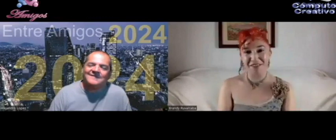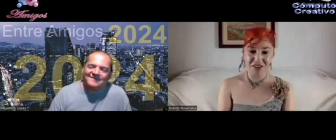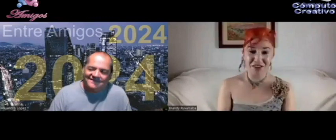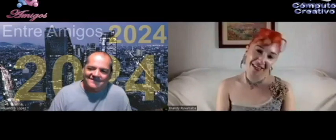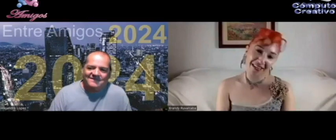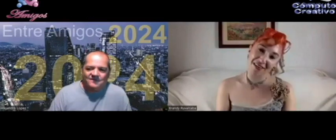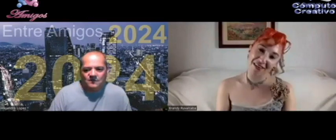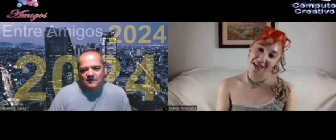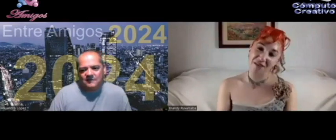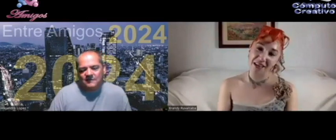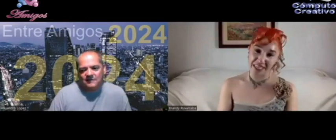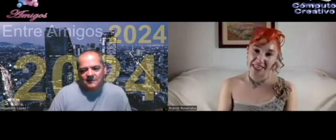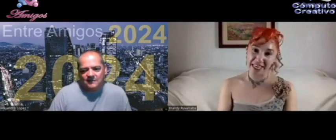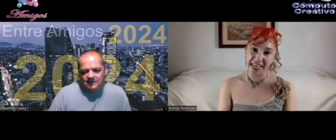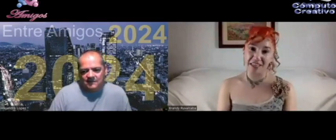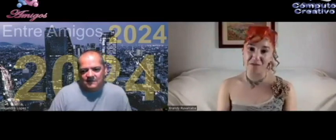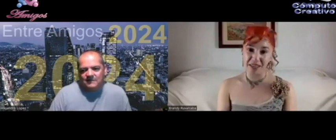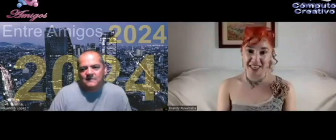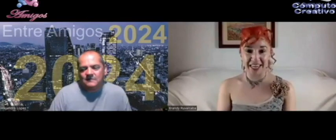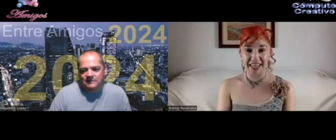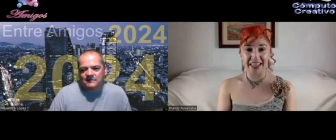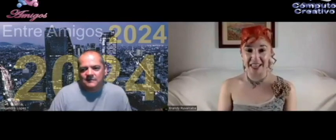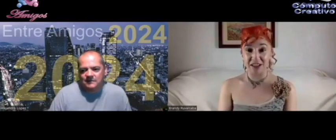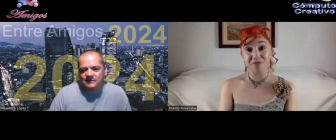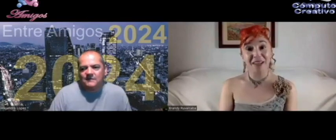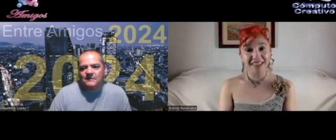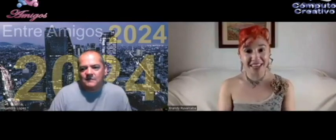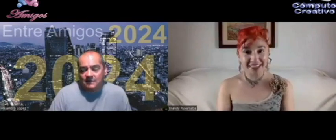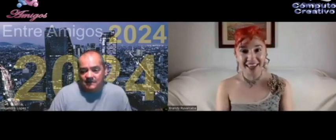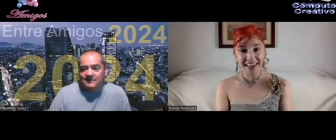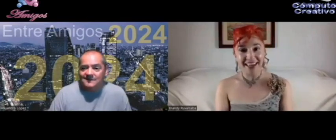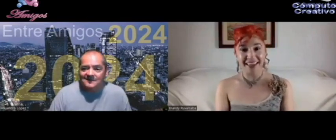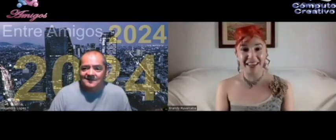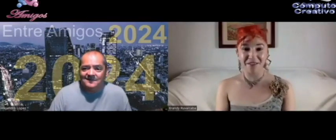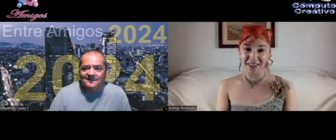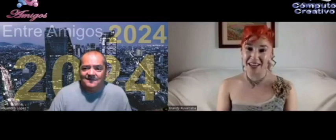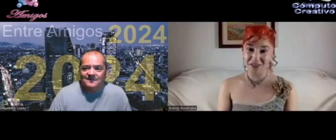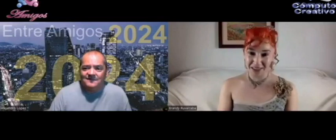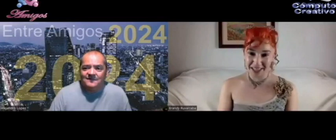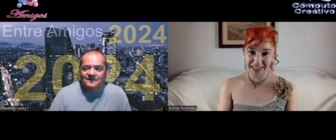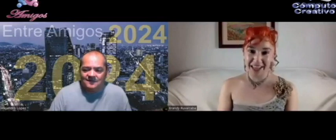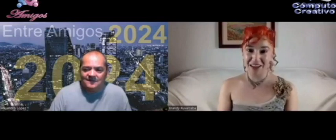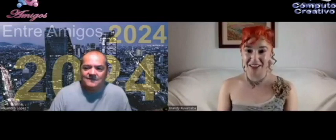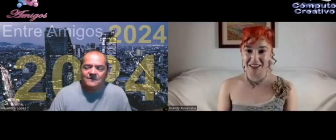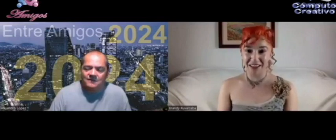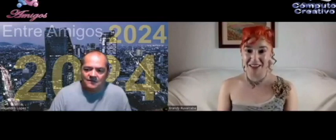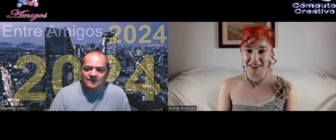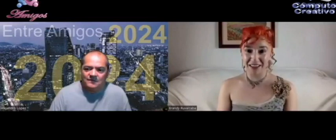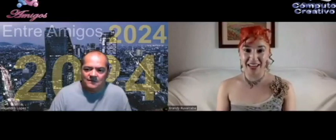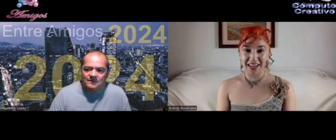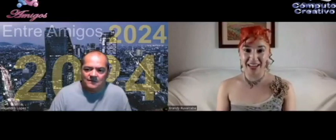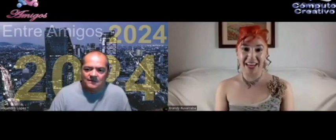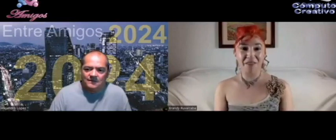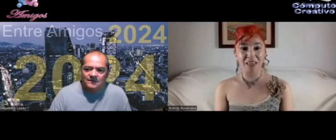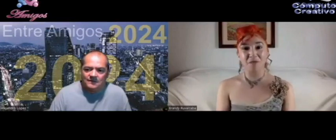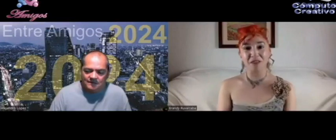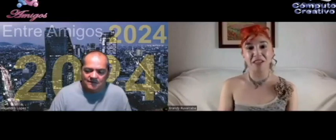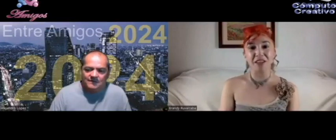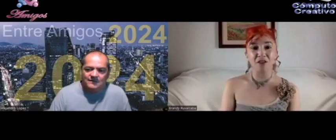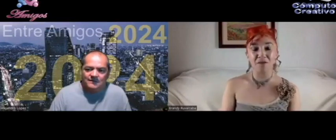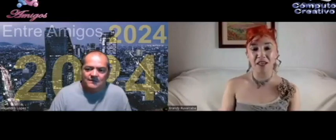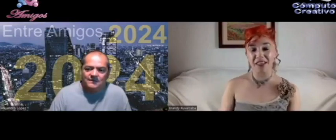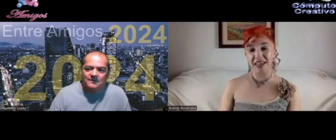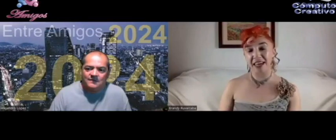mí. Yo inicié con la lengua de señas mexicana desde el 2007 de Ujú. manera autodidacta en Guadalajara